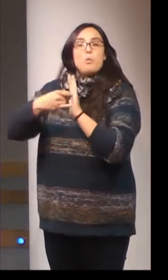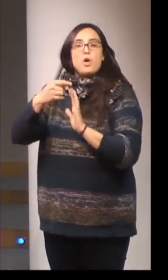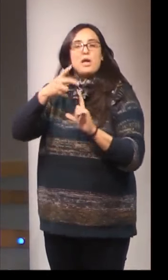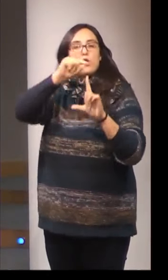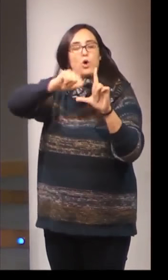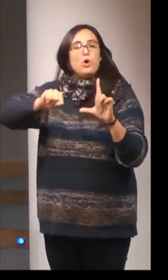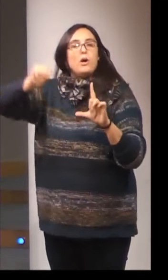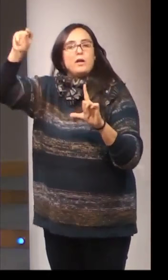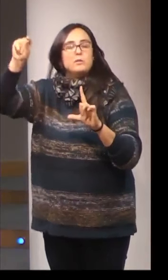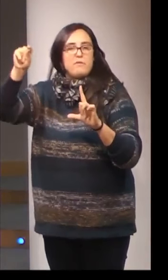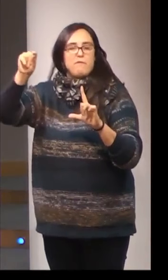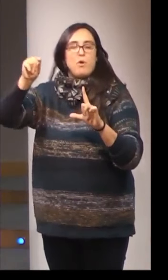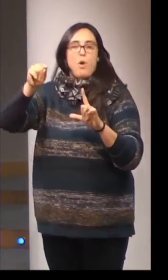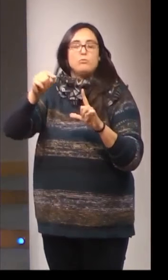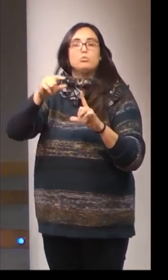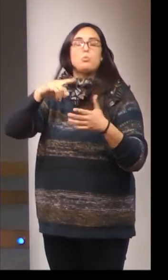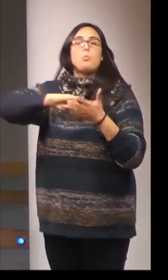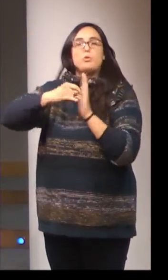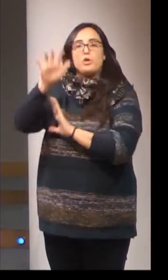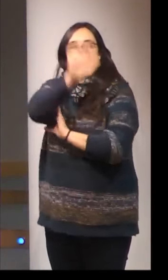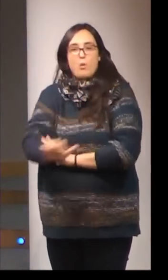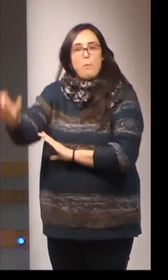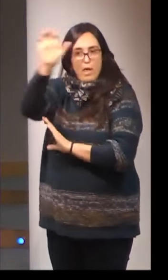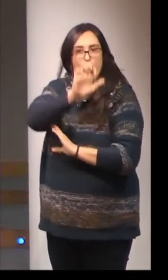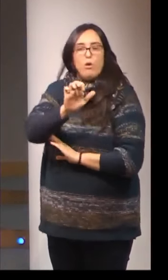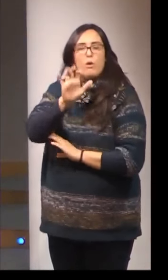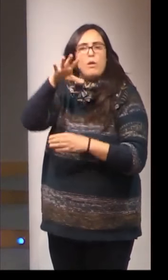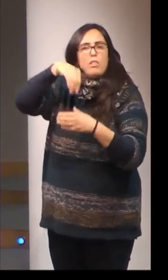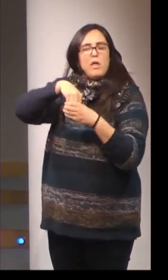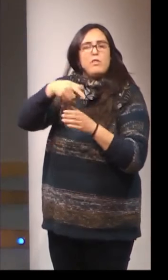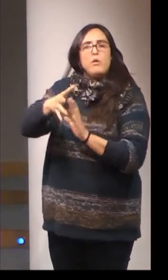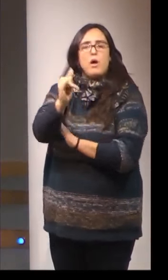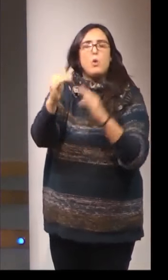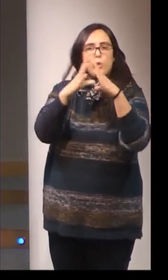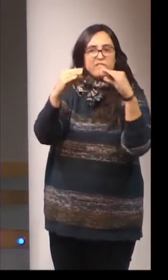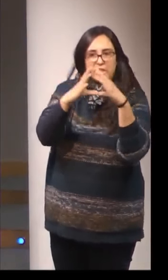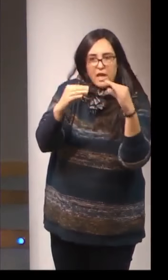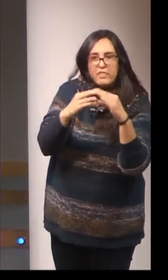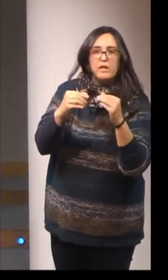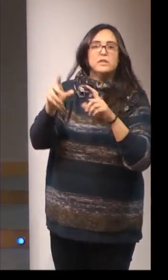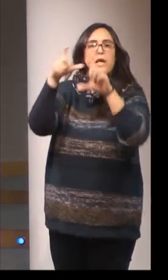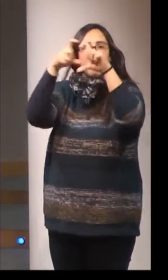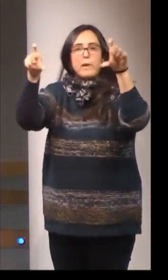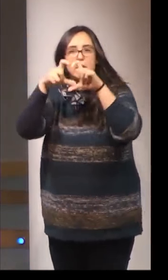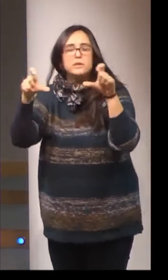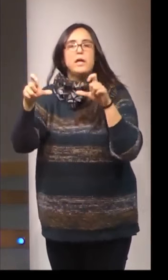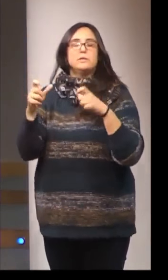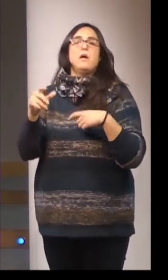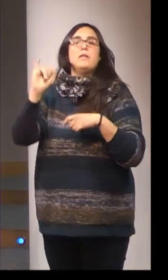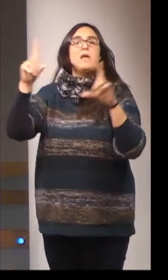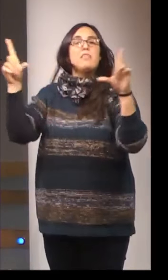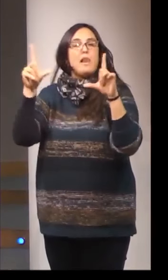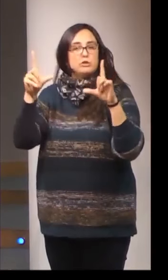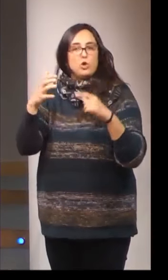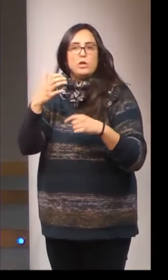Dentro del proyecto HBB4All, pues es un proyecto europeo que participan